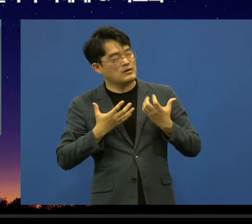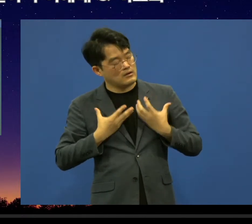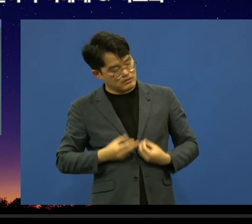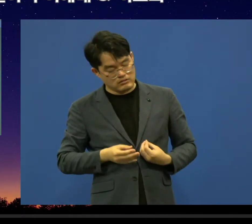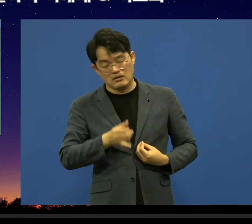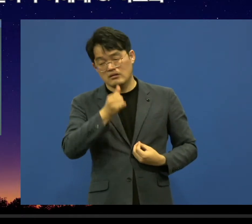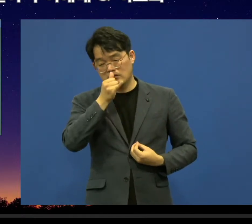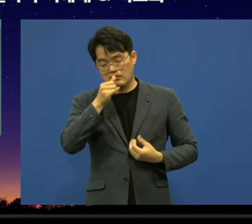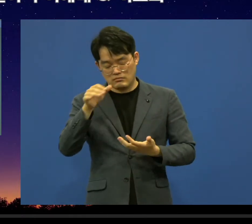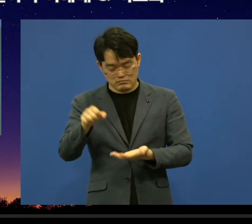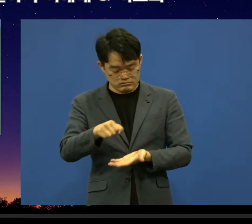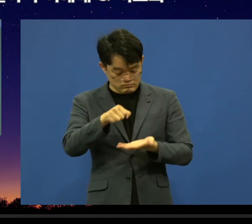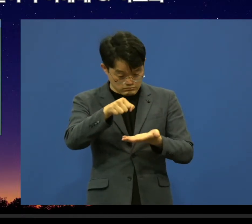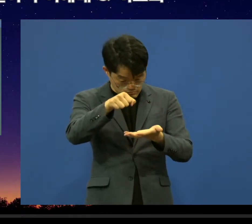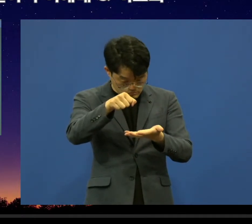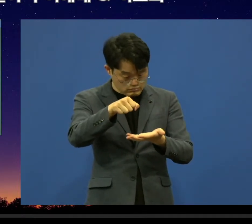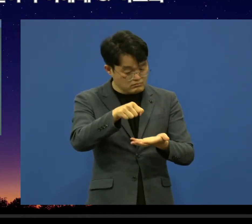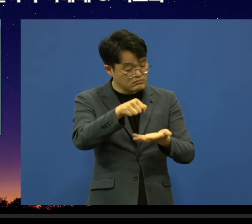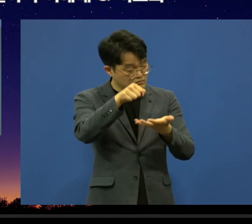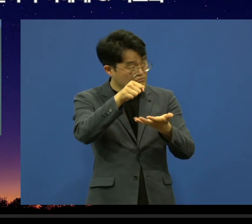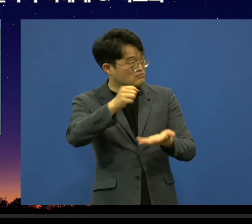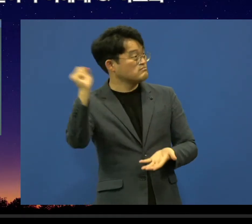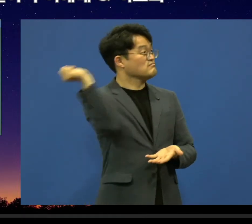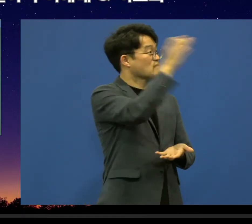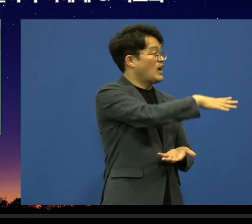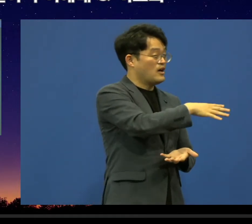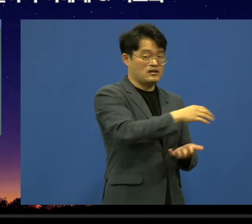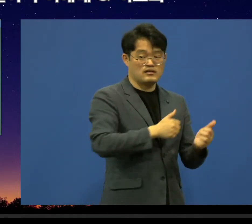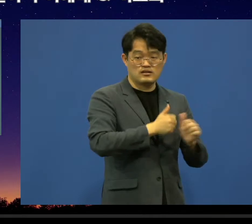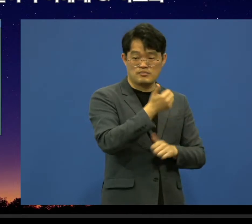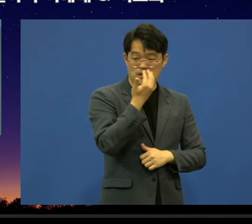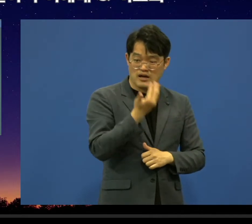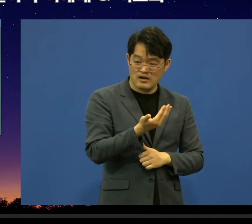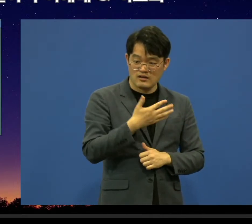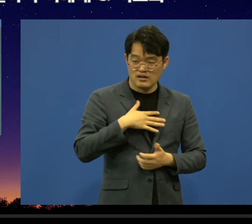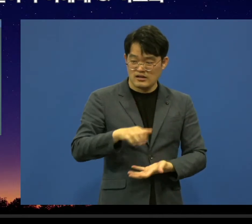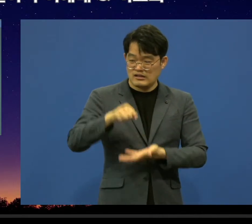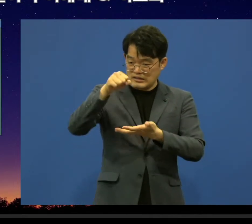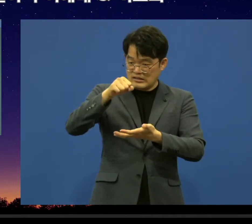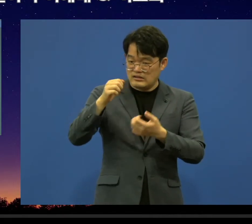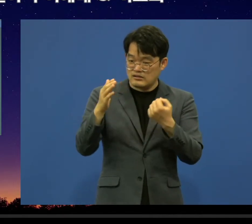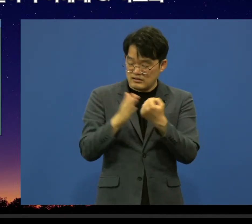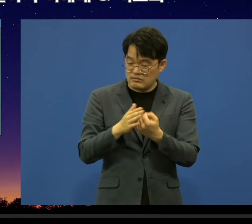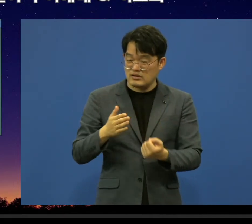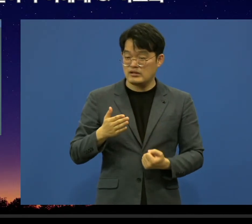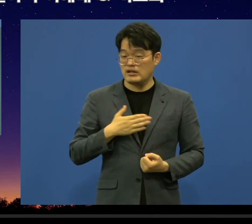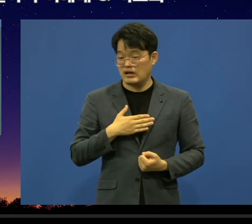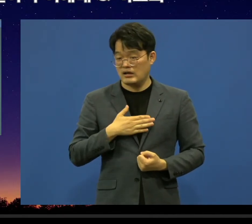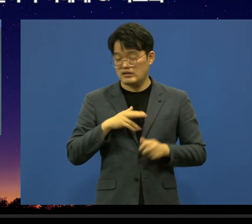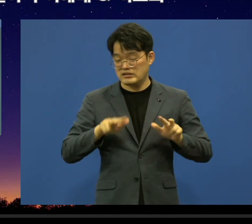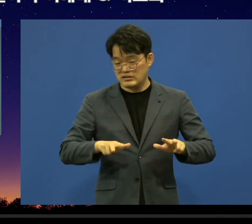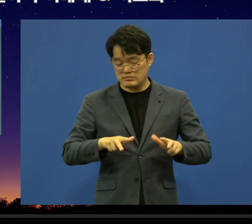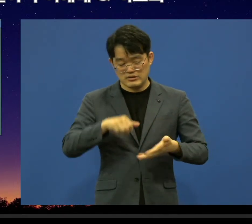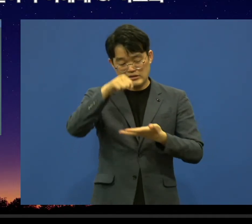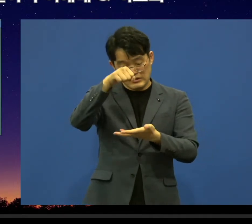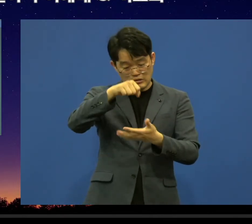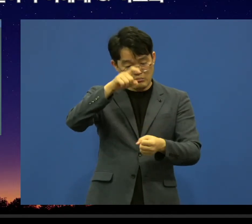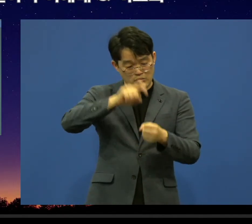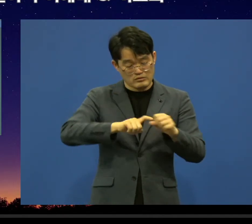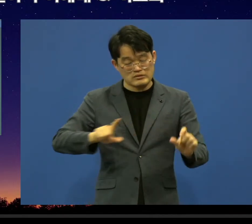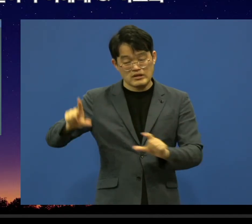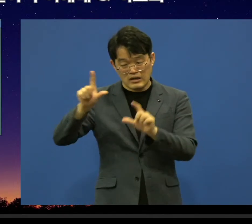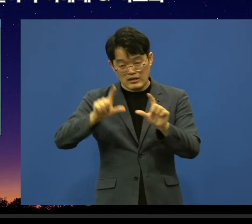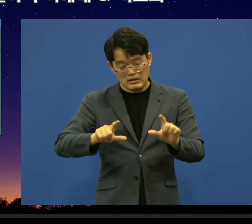아주 초라해 보였을 거예요. 야, 내가 이것을 위해 지금까지 내가 살아왔나? 내가 이 정도밖에 안 되는가? 아마